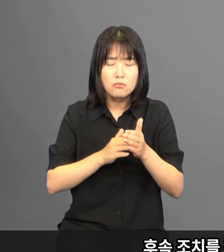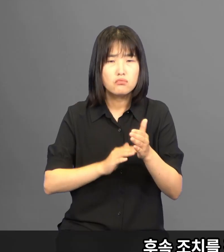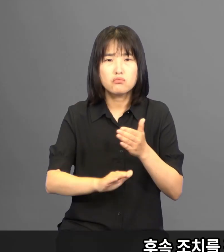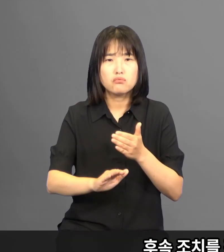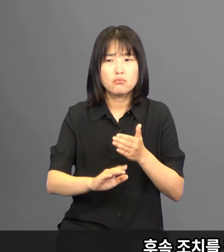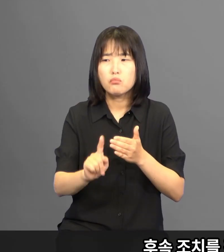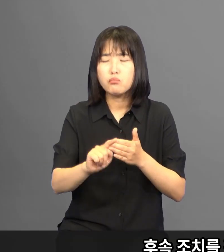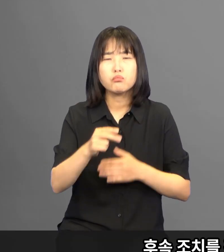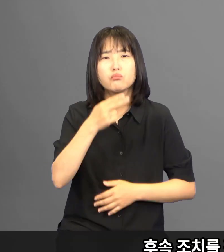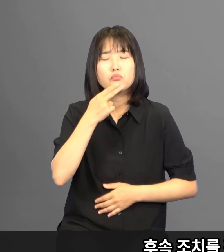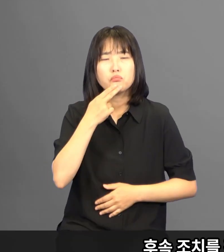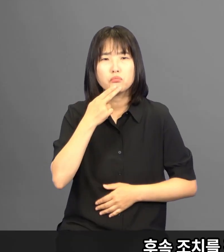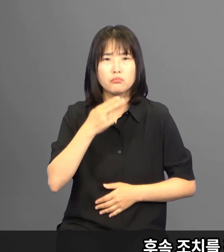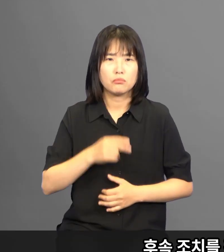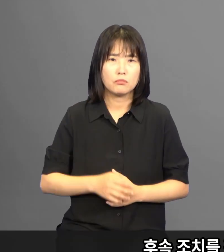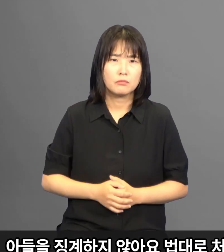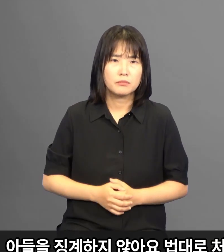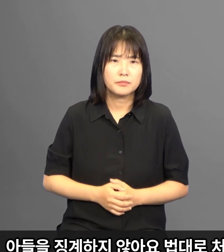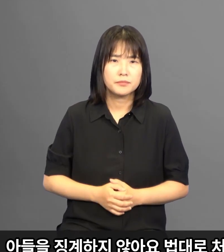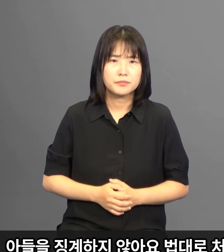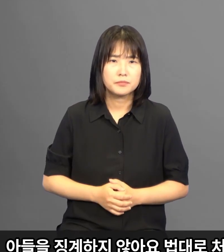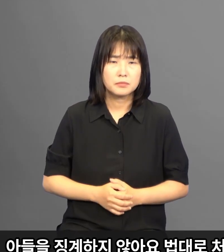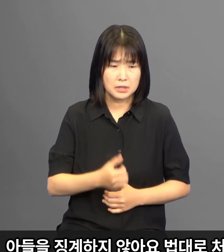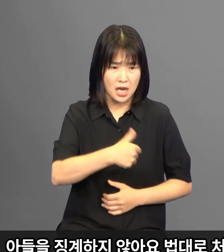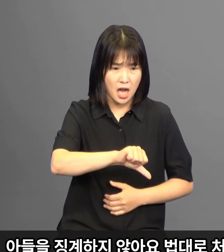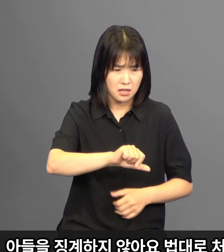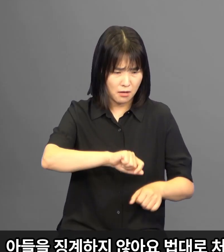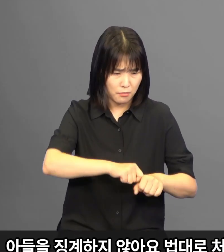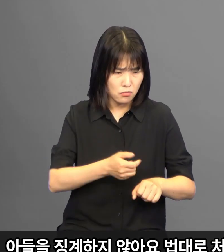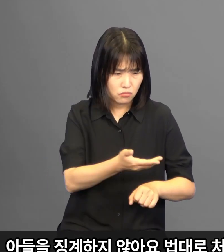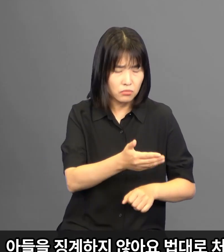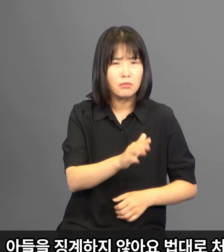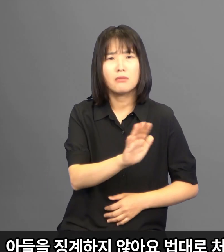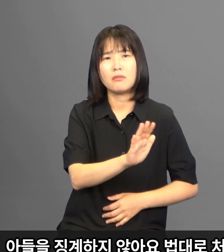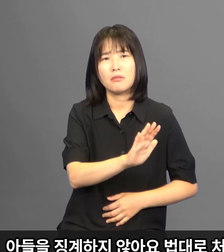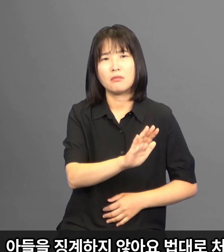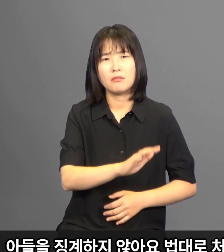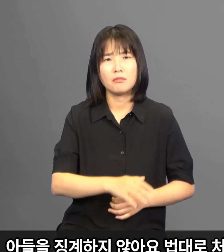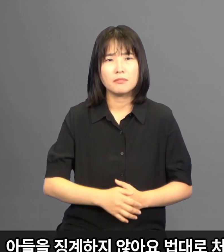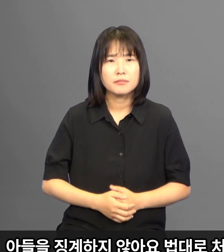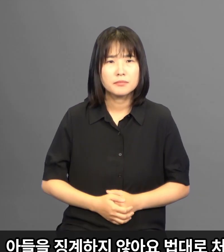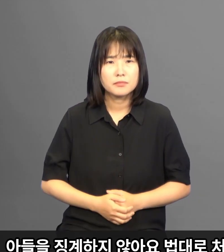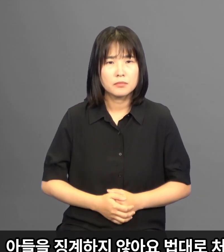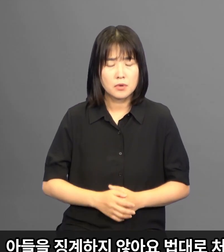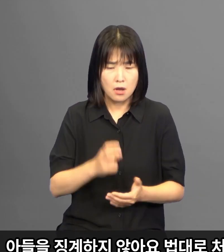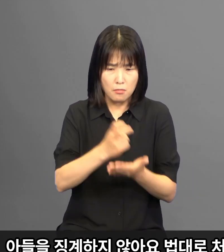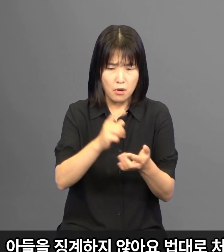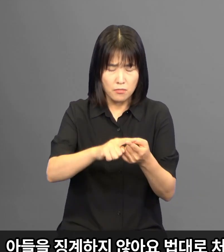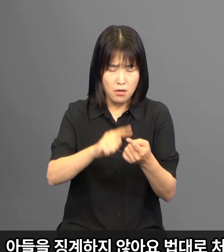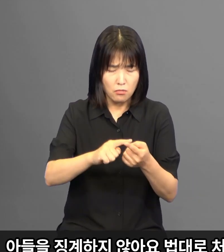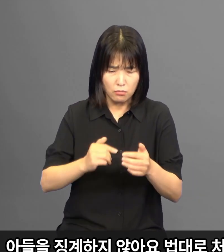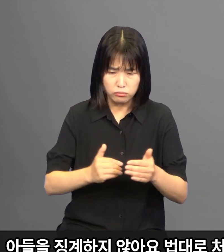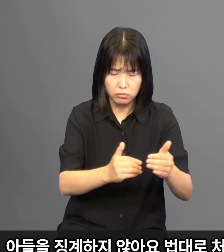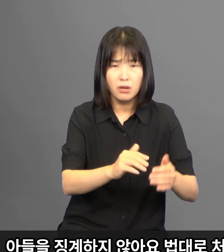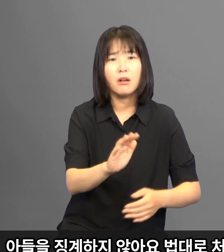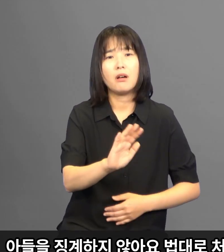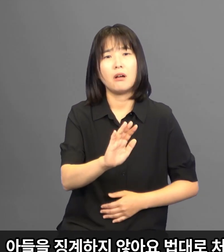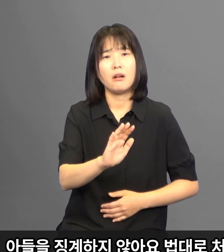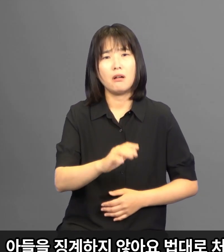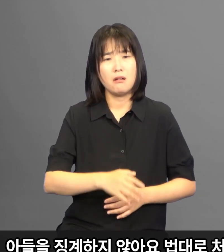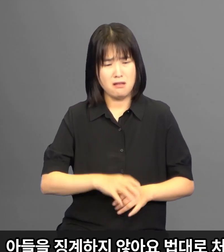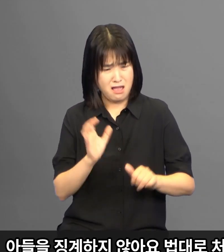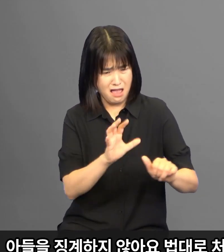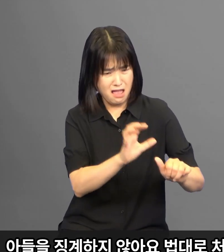후속 조치를 전혀 하지 않습니다. 아들을 징계하지 않아요. 법대로 처리하지도 않습니다.